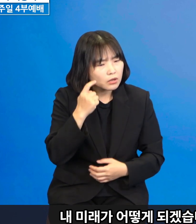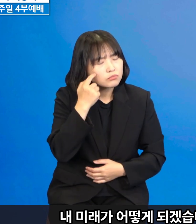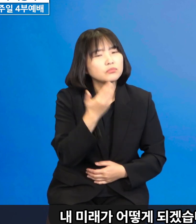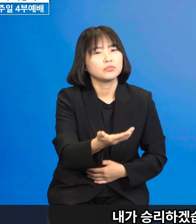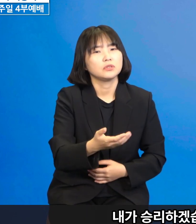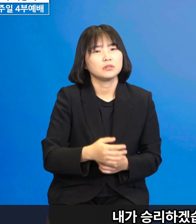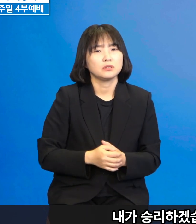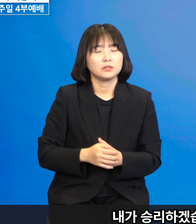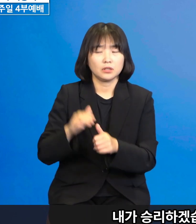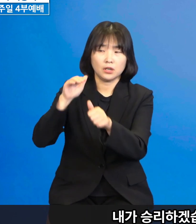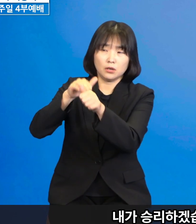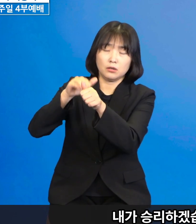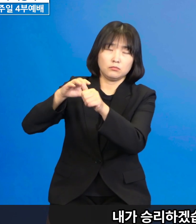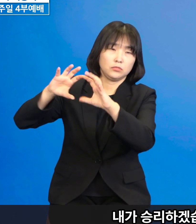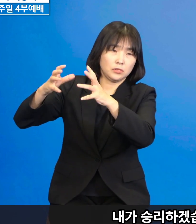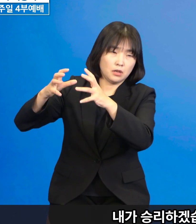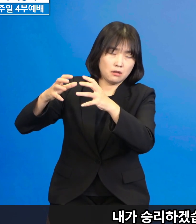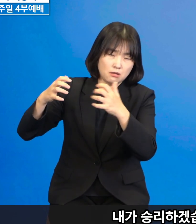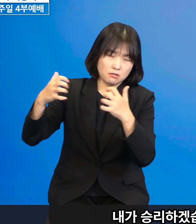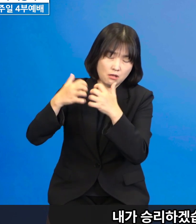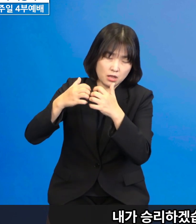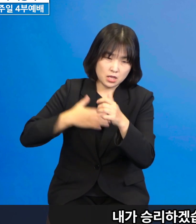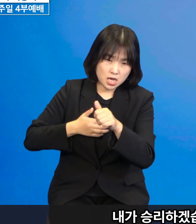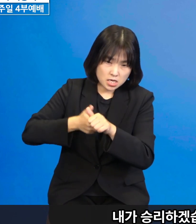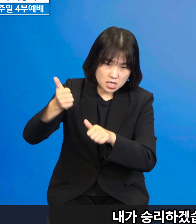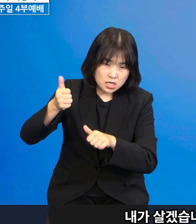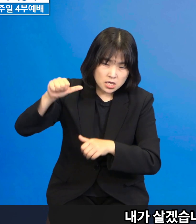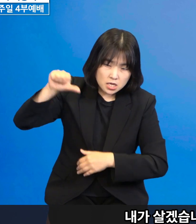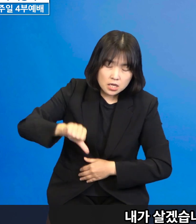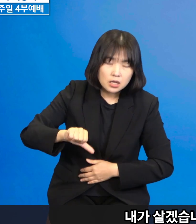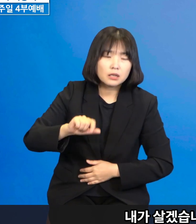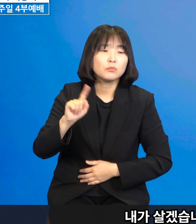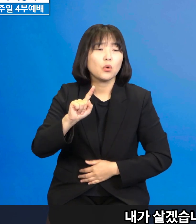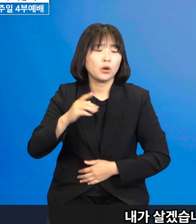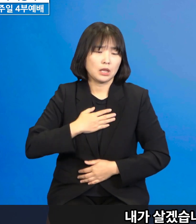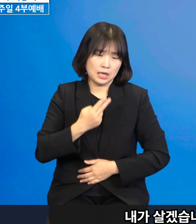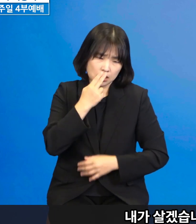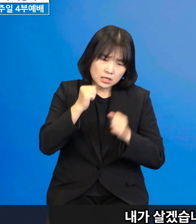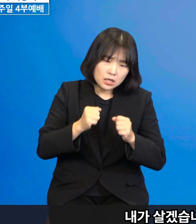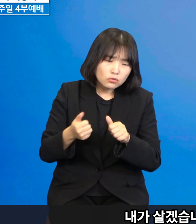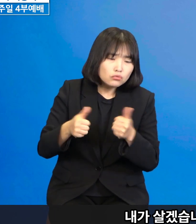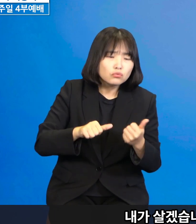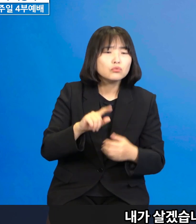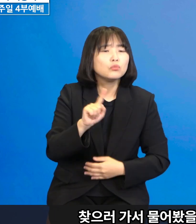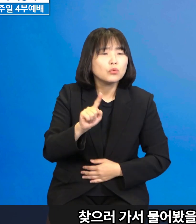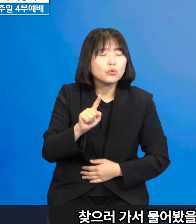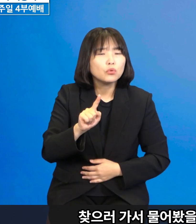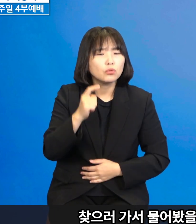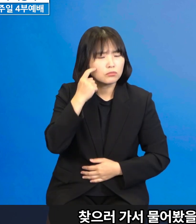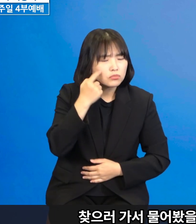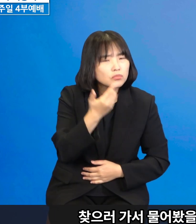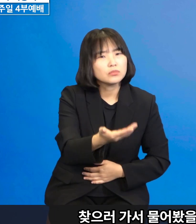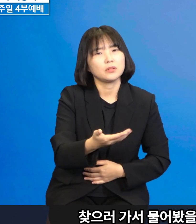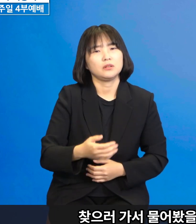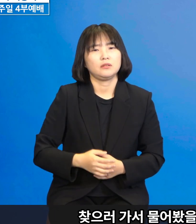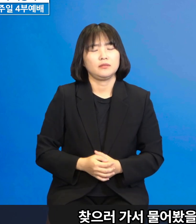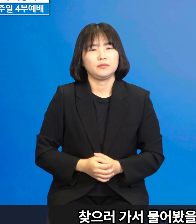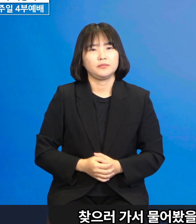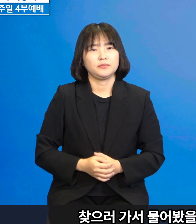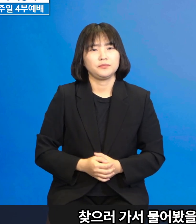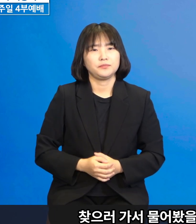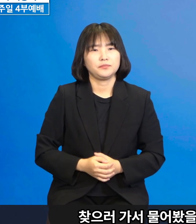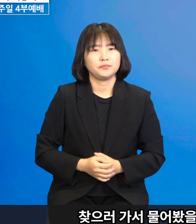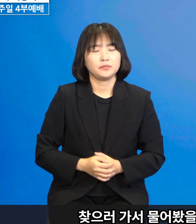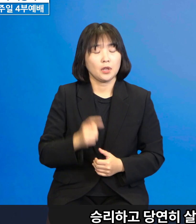블레셋과의 전쟁에서 내가 승리하겠습니까? 지겠습니까? 내가 살겠습니까? 죽겠습니까? 찾으러 가서 물어봤을 때는